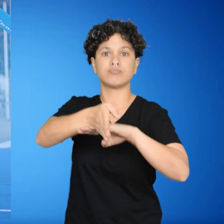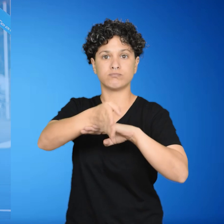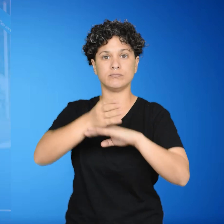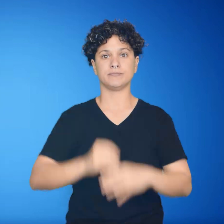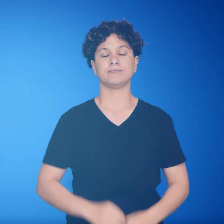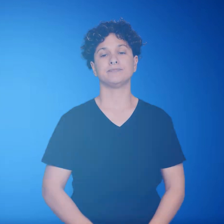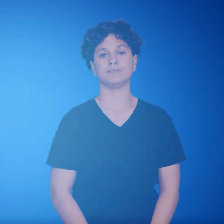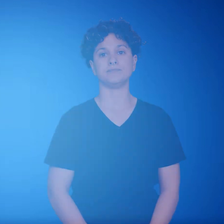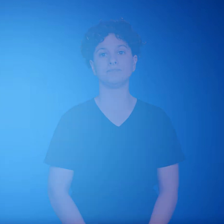adversidad